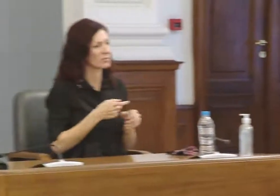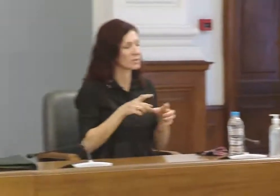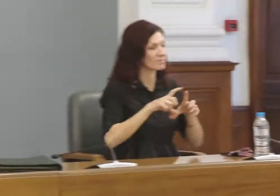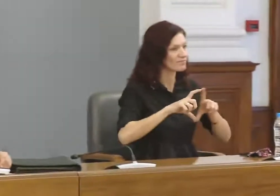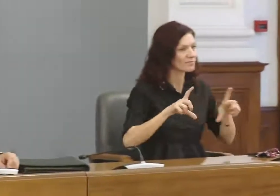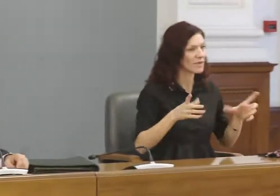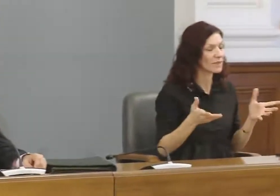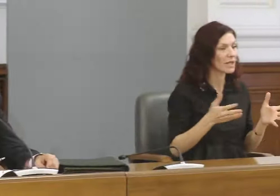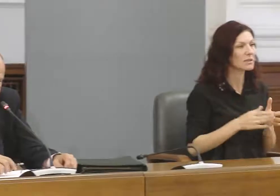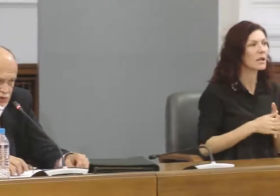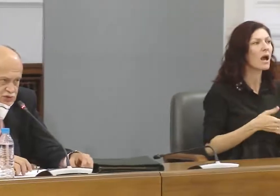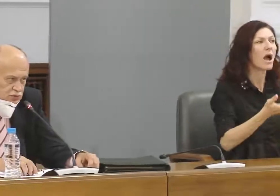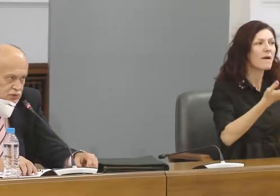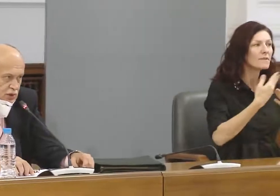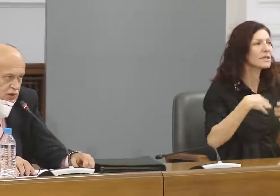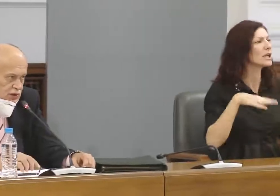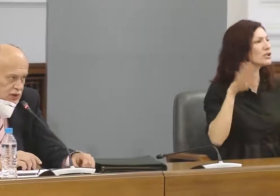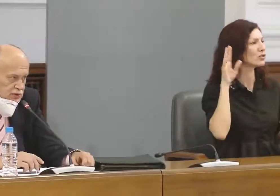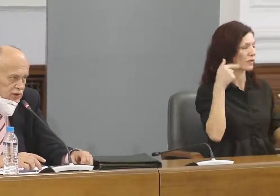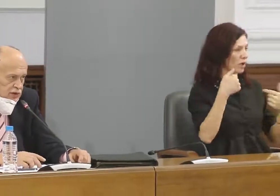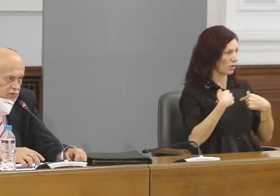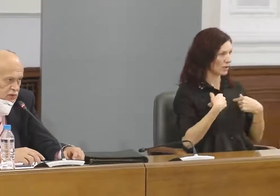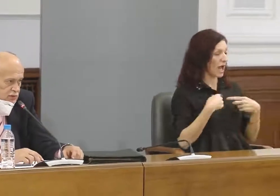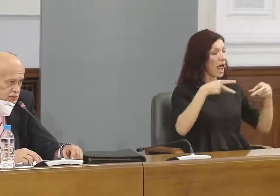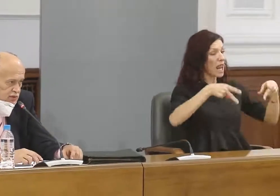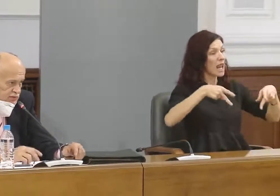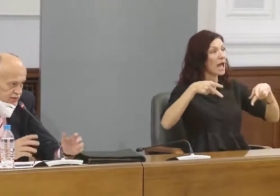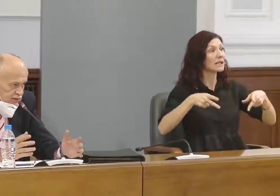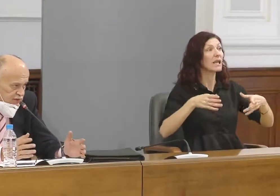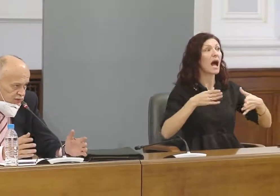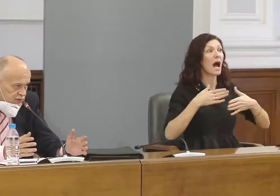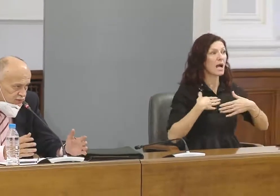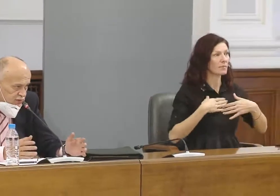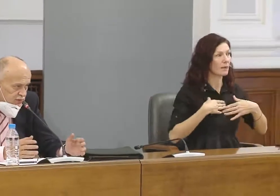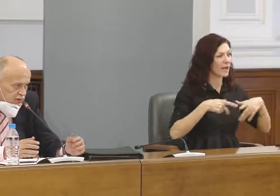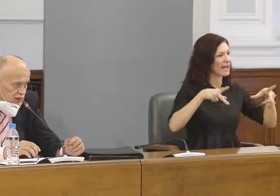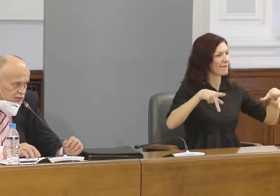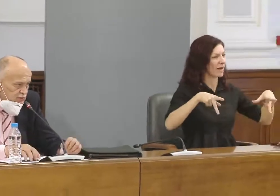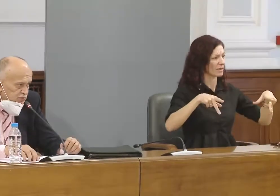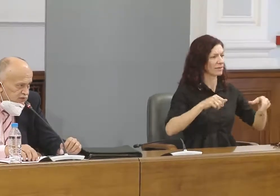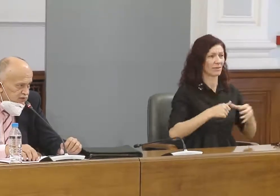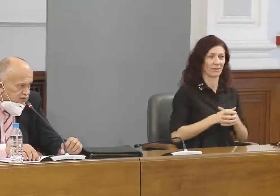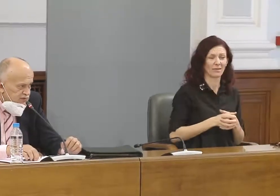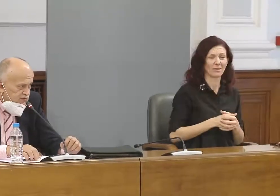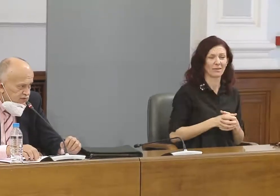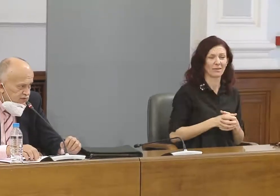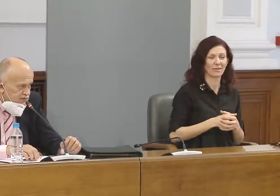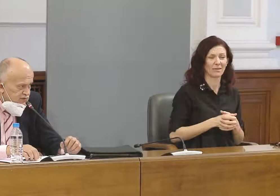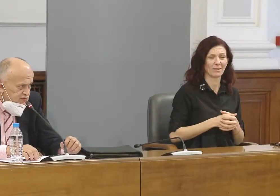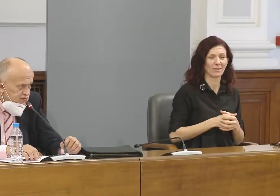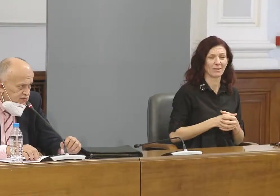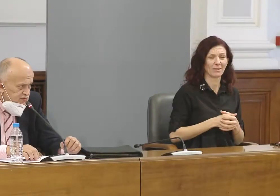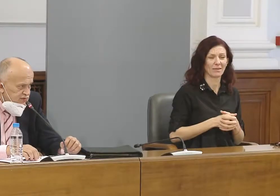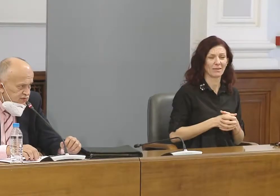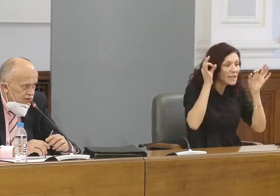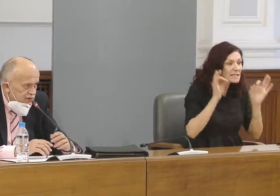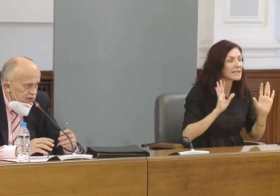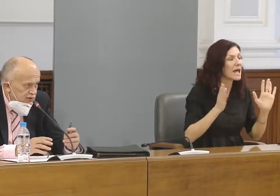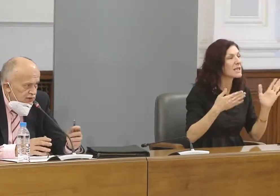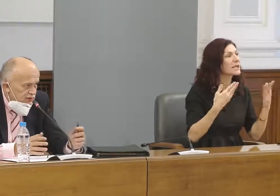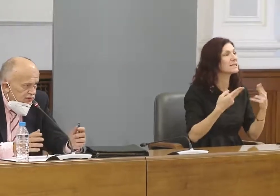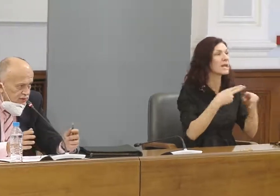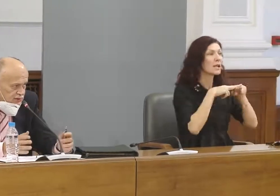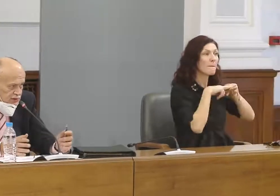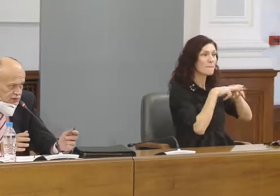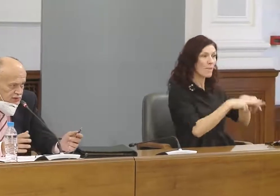Винаги сте чували от нас едно и също нещо. Легла има, кревати има. Въпросът е те действително да станат болнични легла